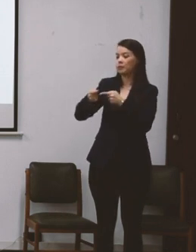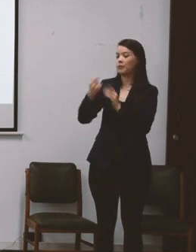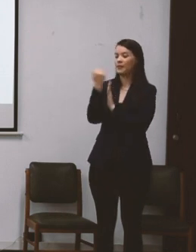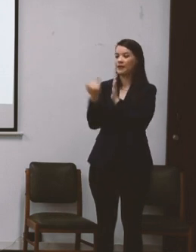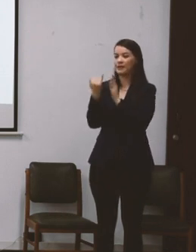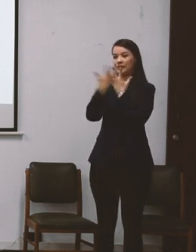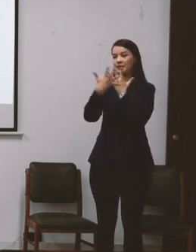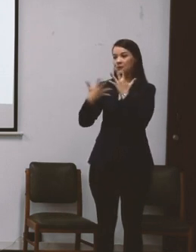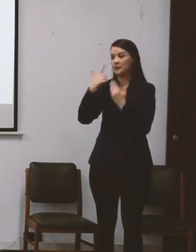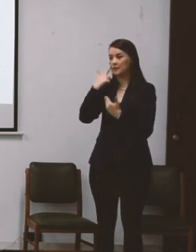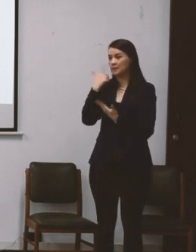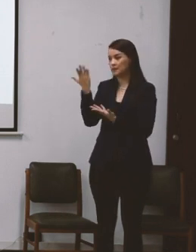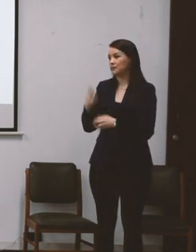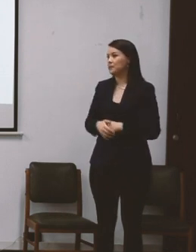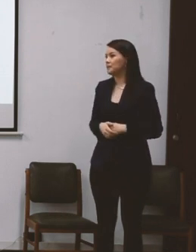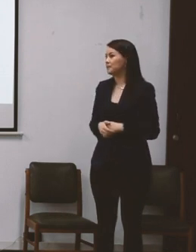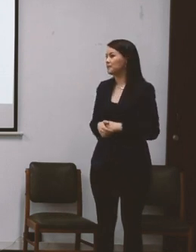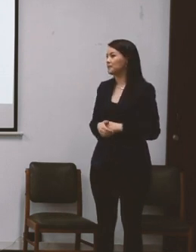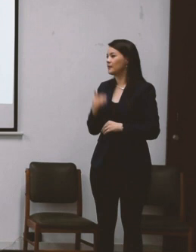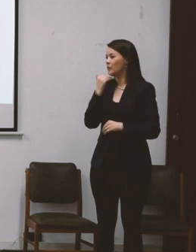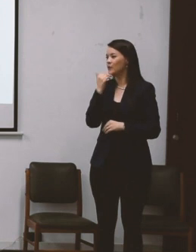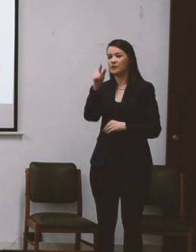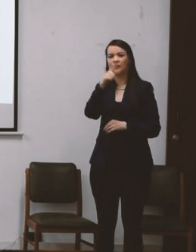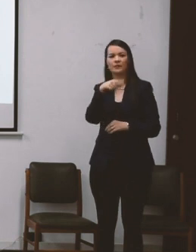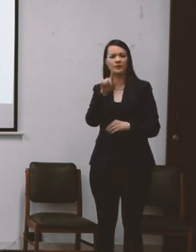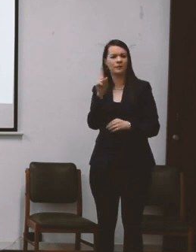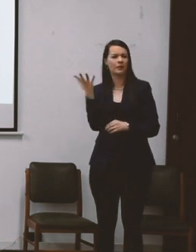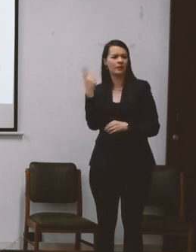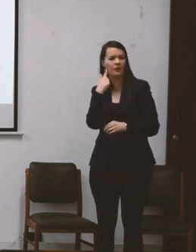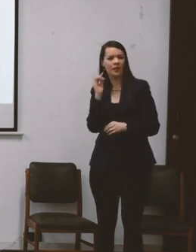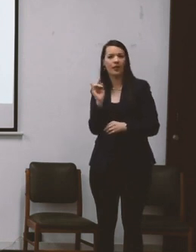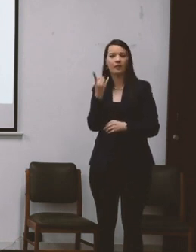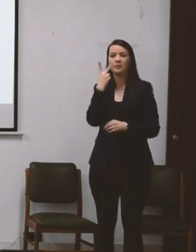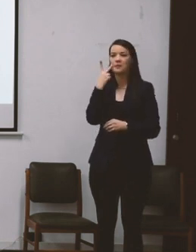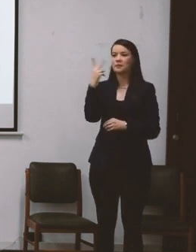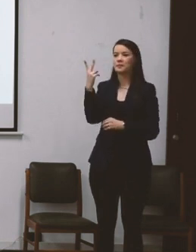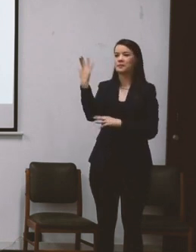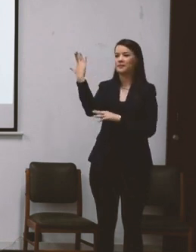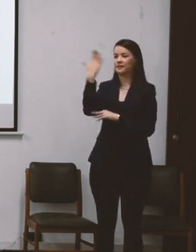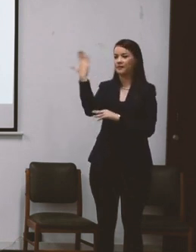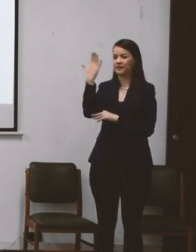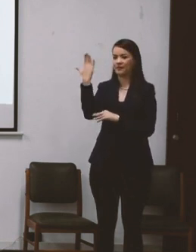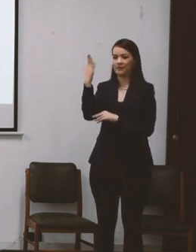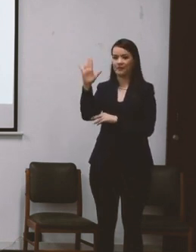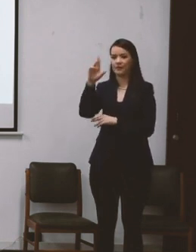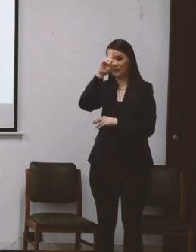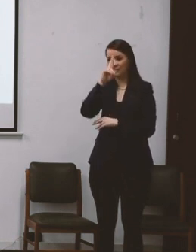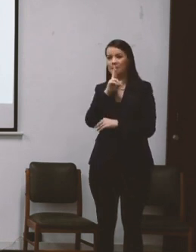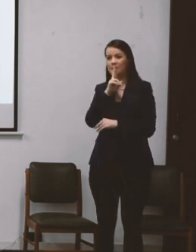lado, la siguiente, no sé si hayan escuchado o visto la película Roma,